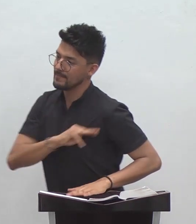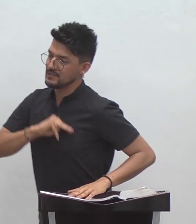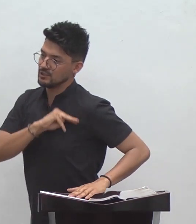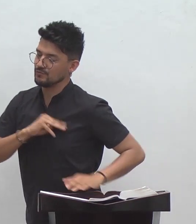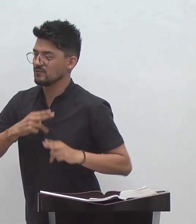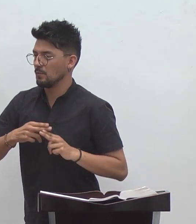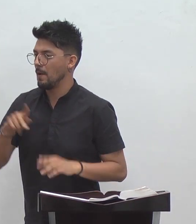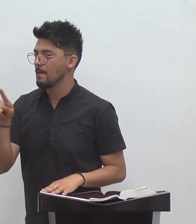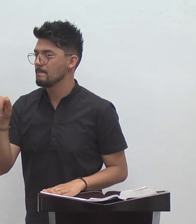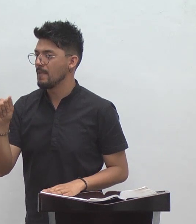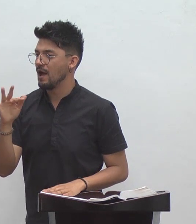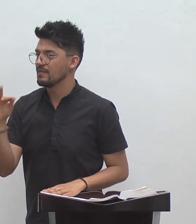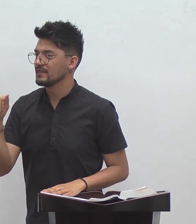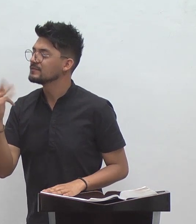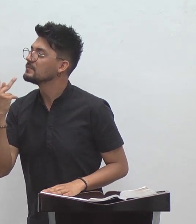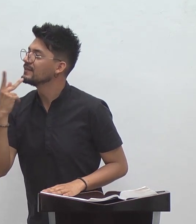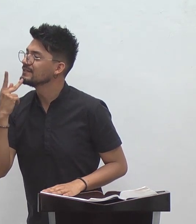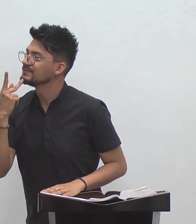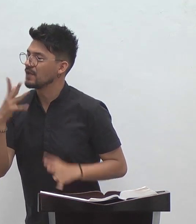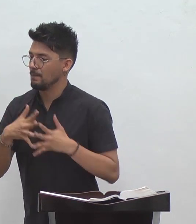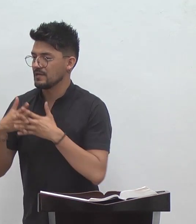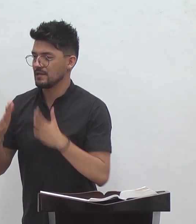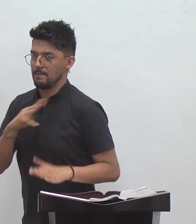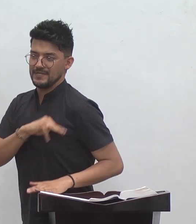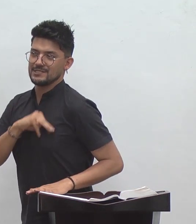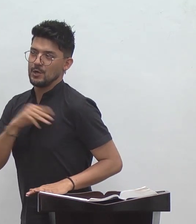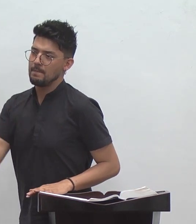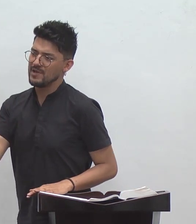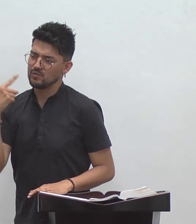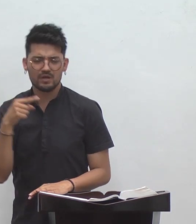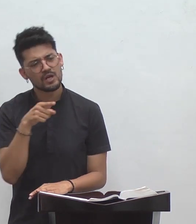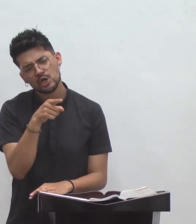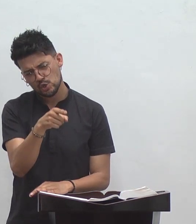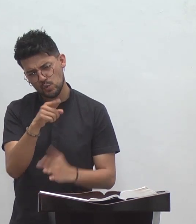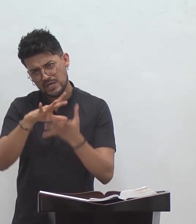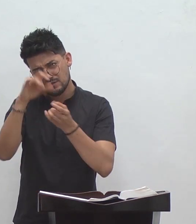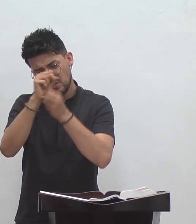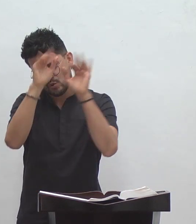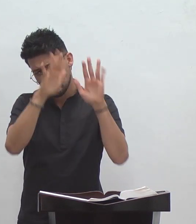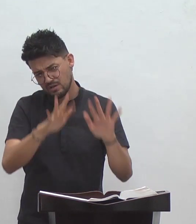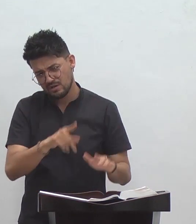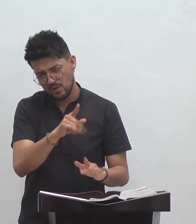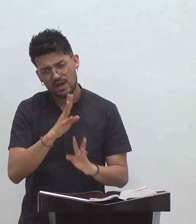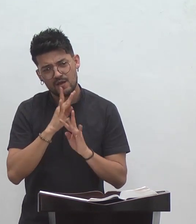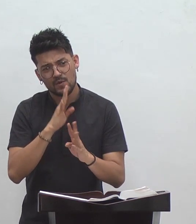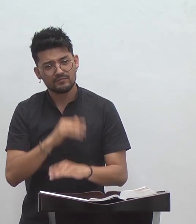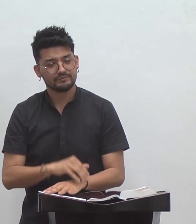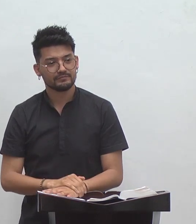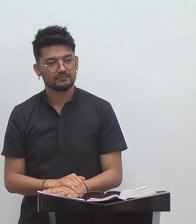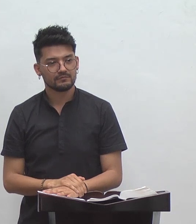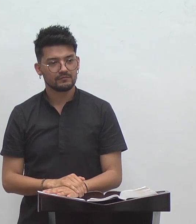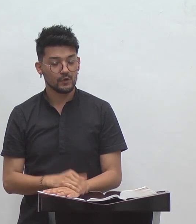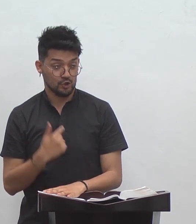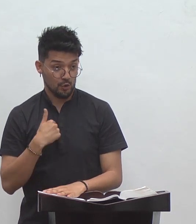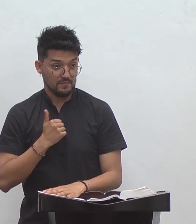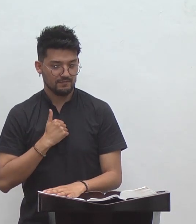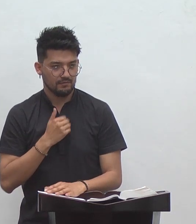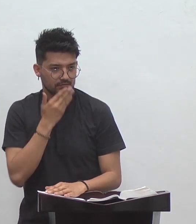Y una persona, Patti, una misionera que trabaja con los sordos, ella me preguntó, Cristian, ¿tú has recibido el bautizo del Espíritu Santo? Y